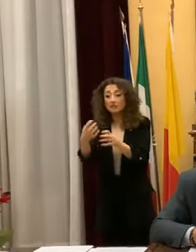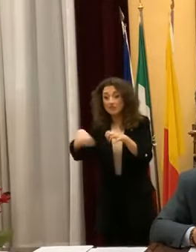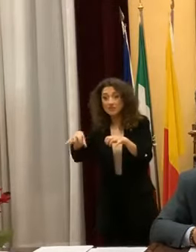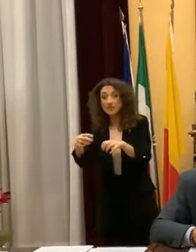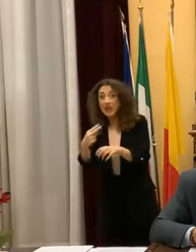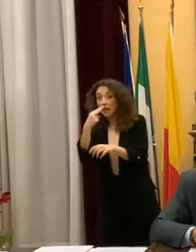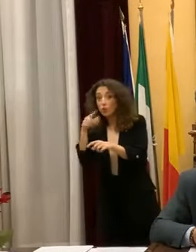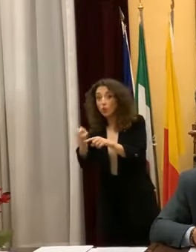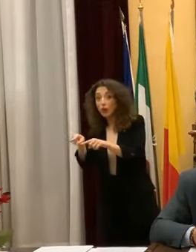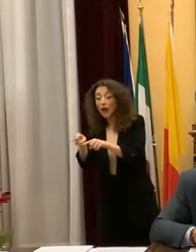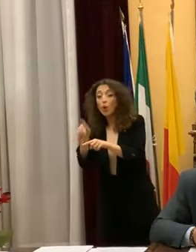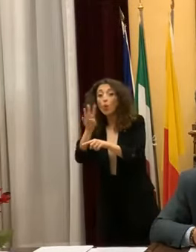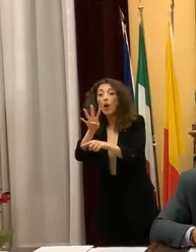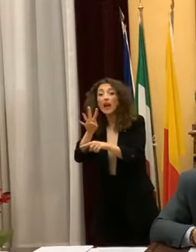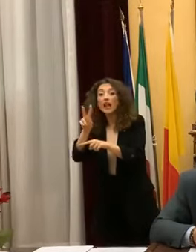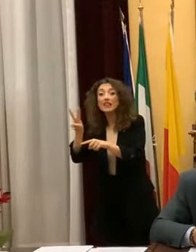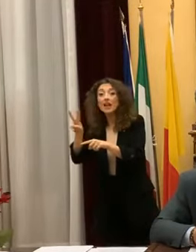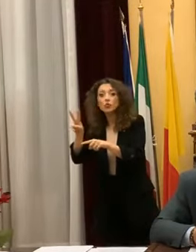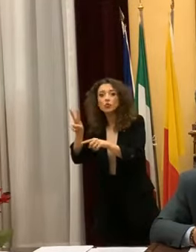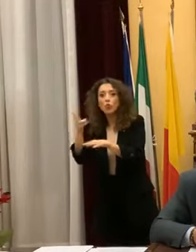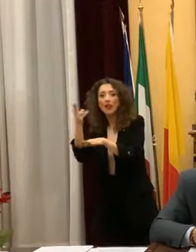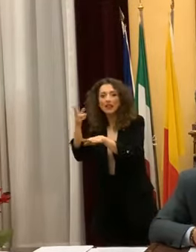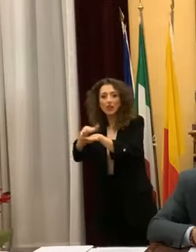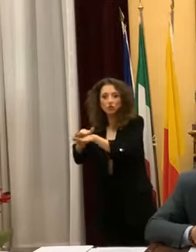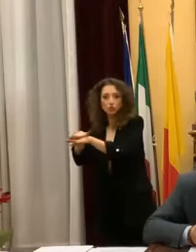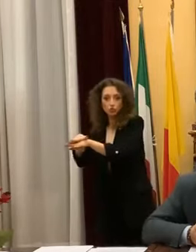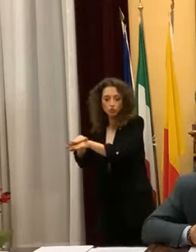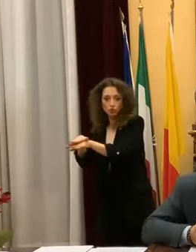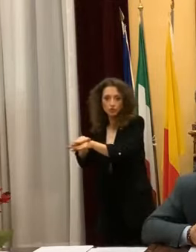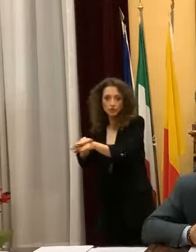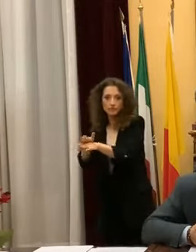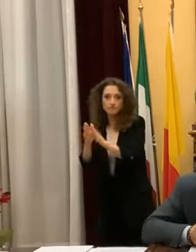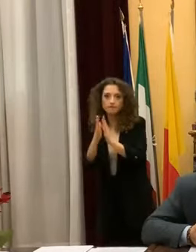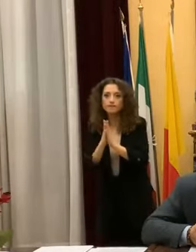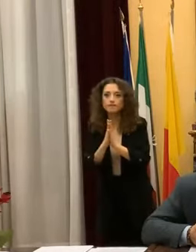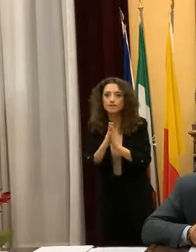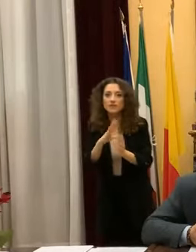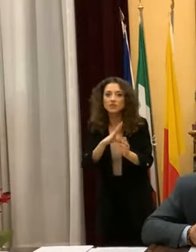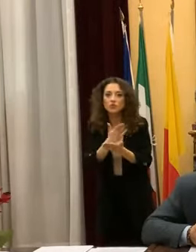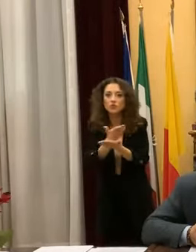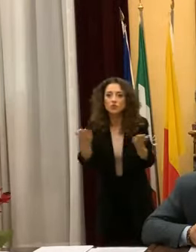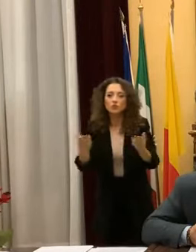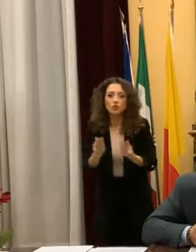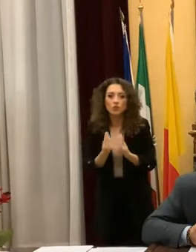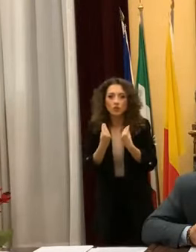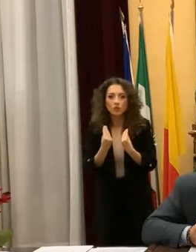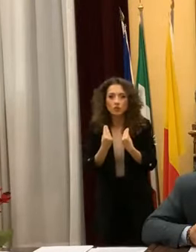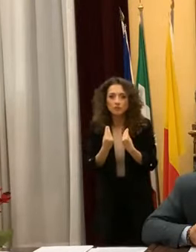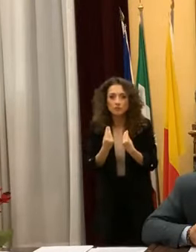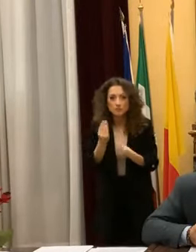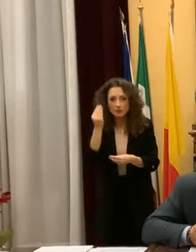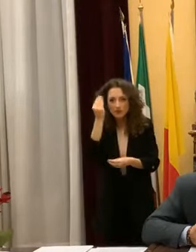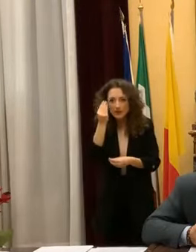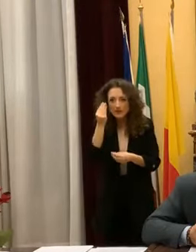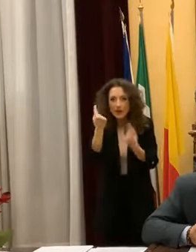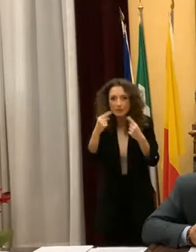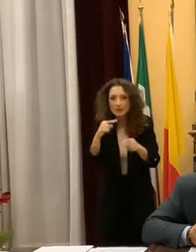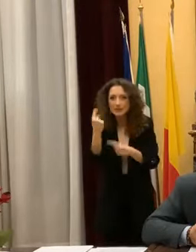42 e non intubati 8. Signori miei, vi rendete conto di cosa